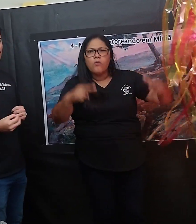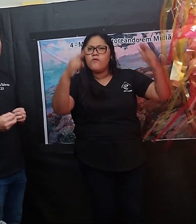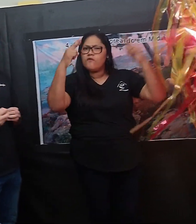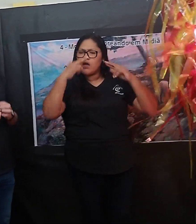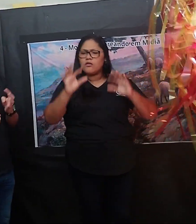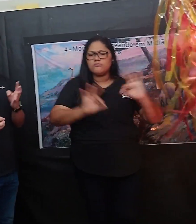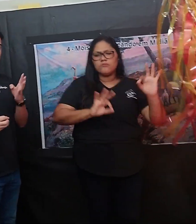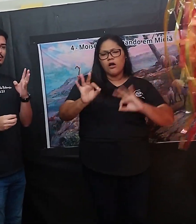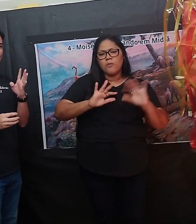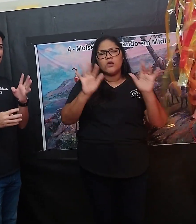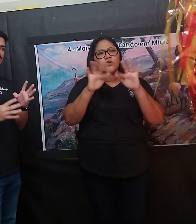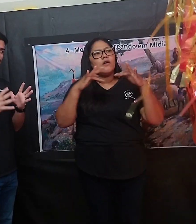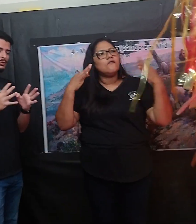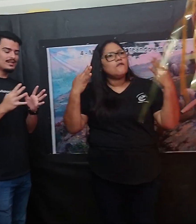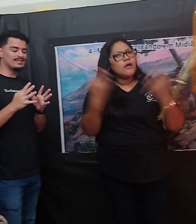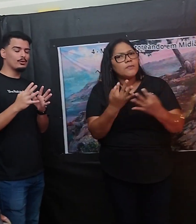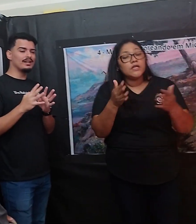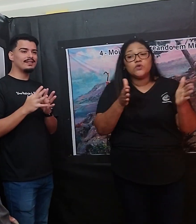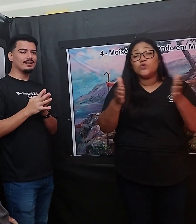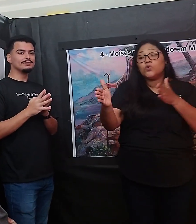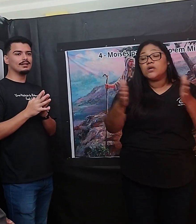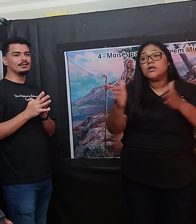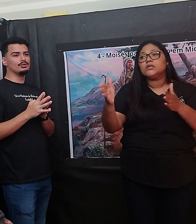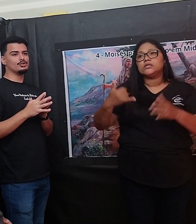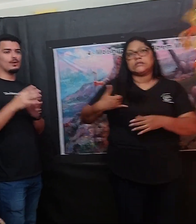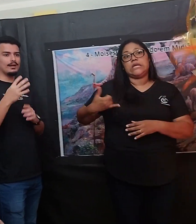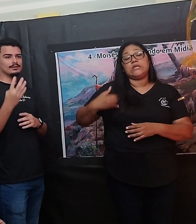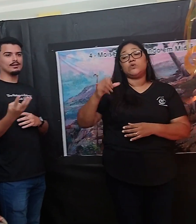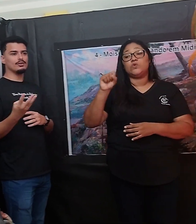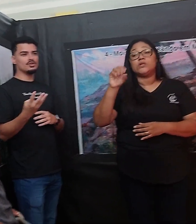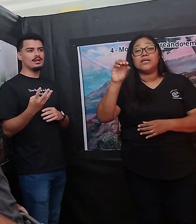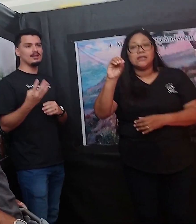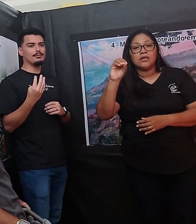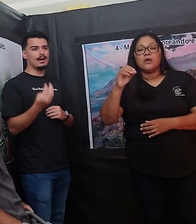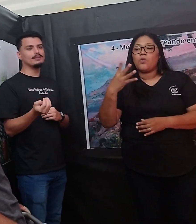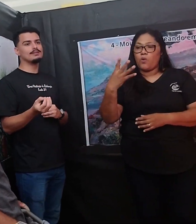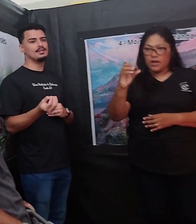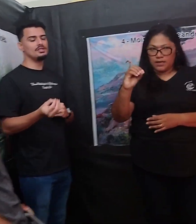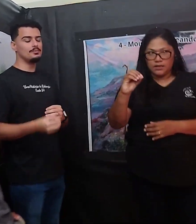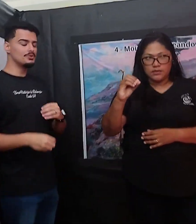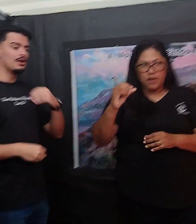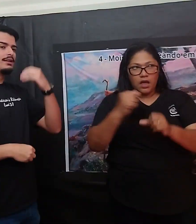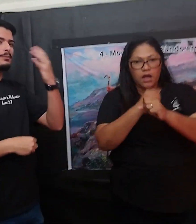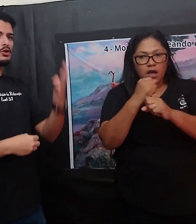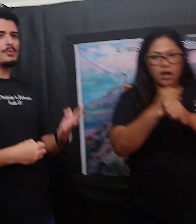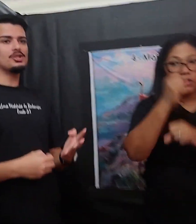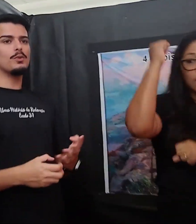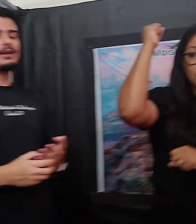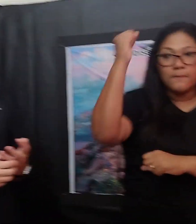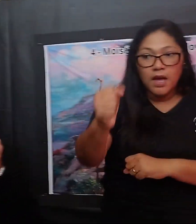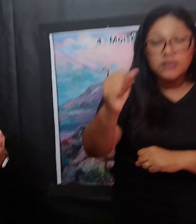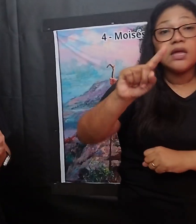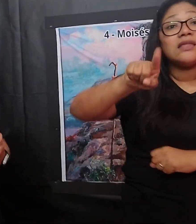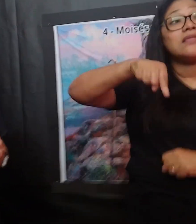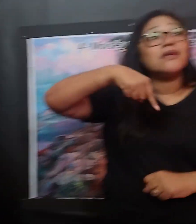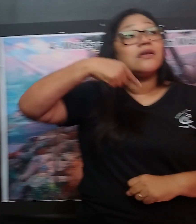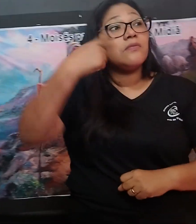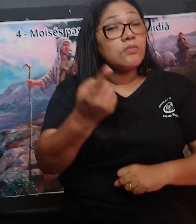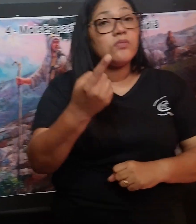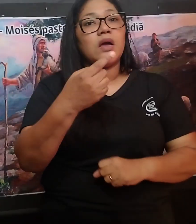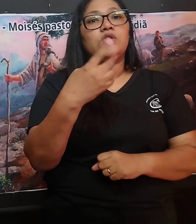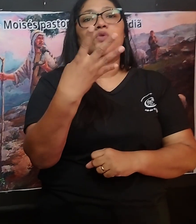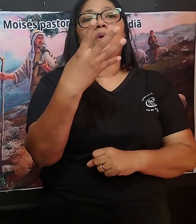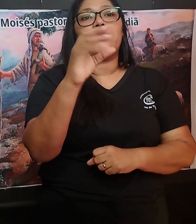forma a sua família. Quando Moisés tem 80 anos, 40 anos que ele mata esse egípcio, depois mais 40 no deserto,